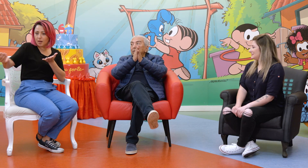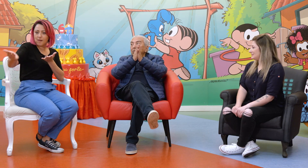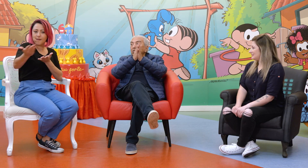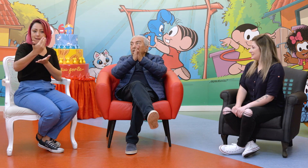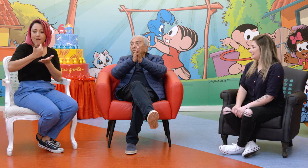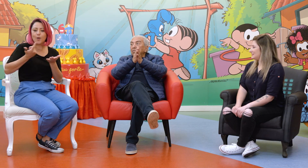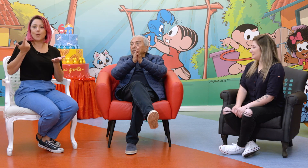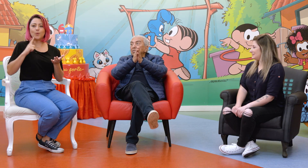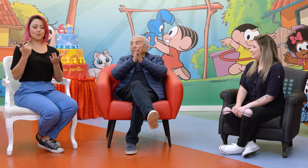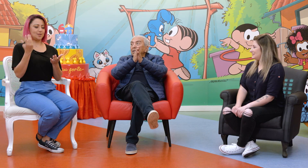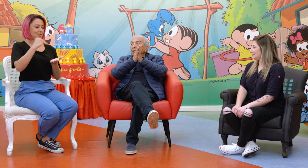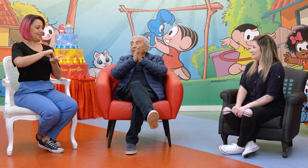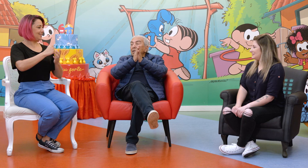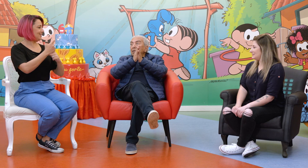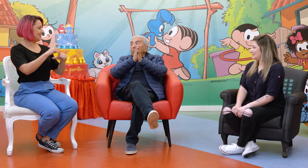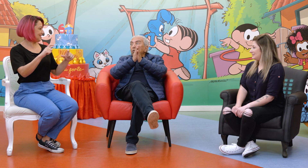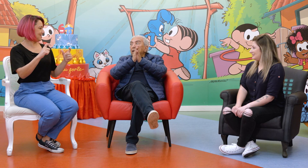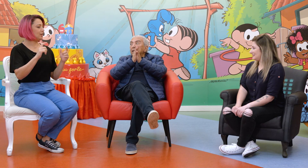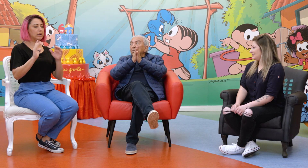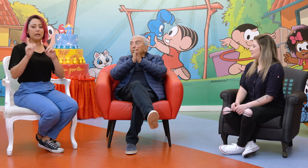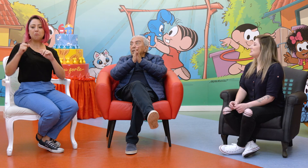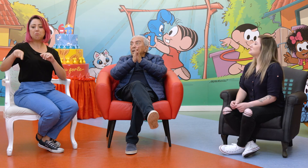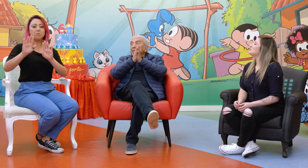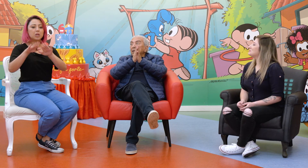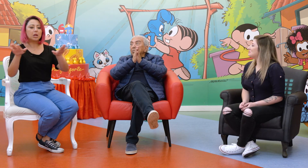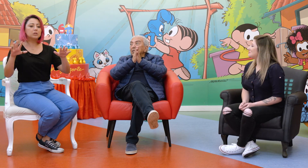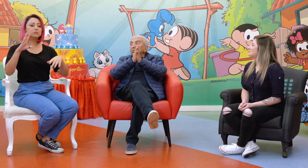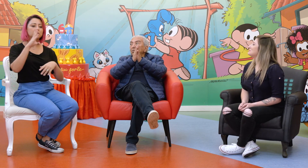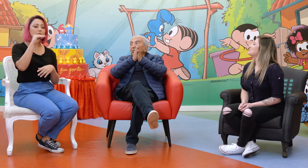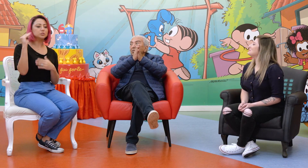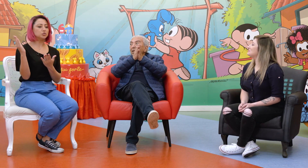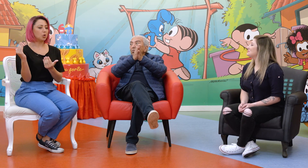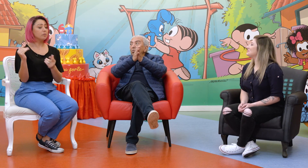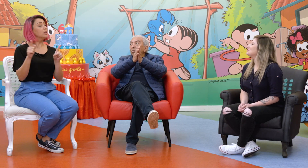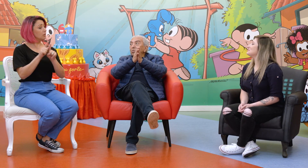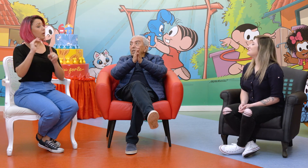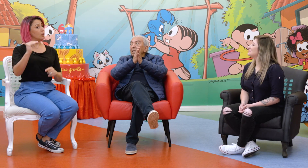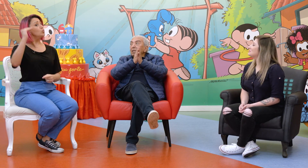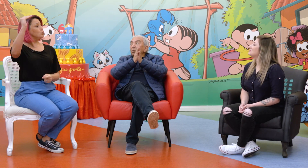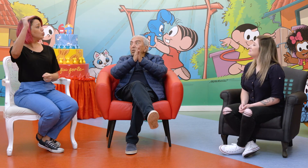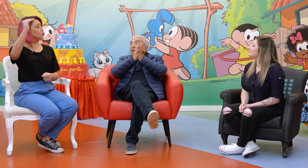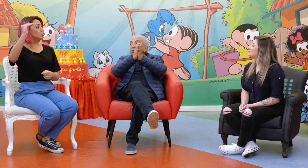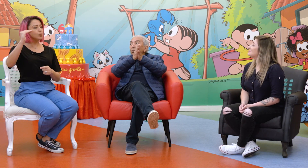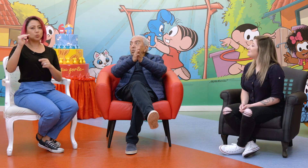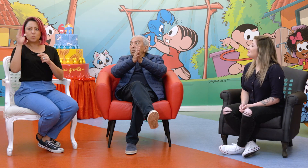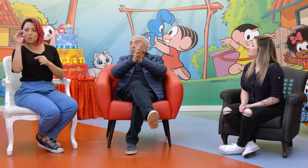crianças, pelos jovens e, por que não, até mesmo dos adultos e dos